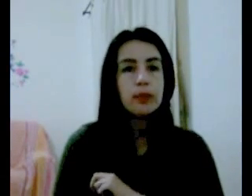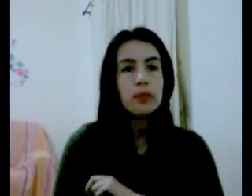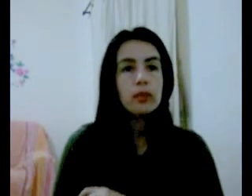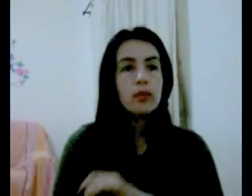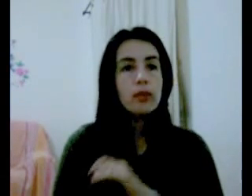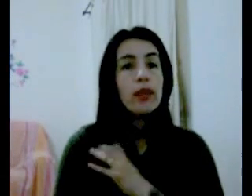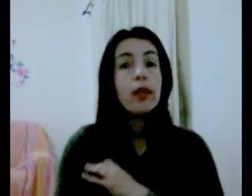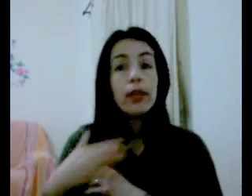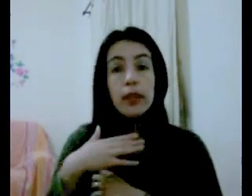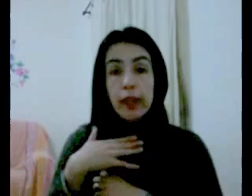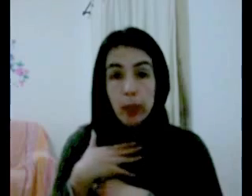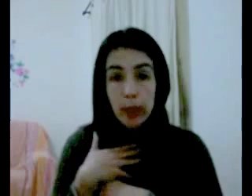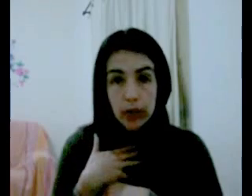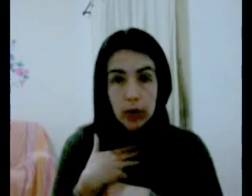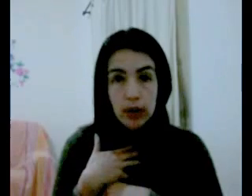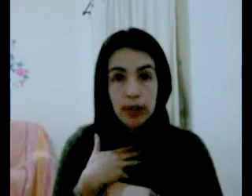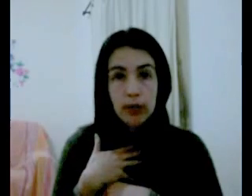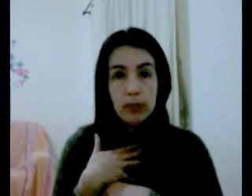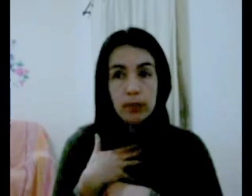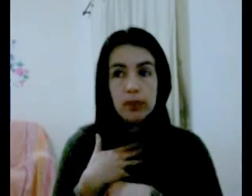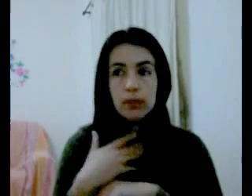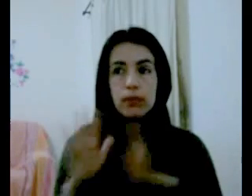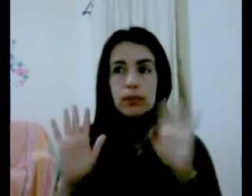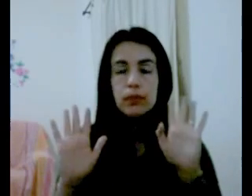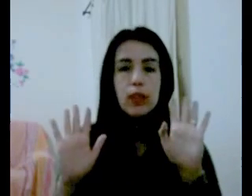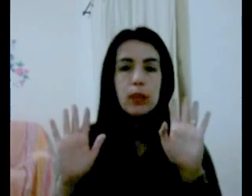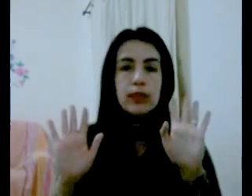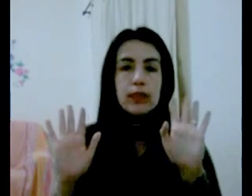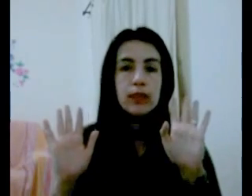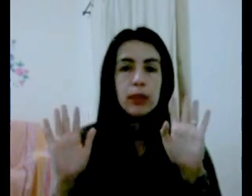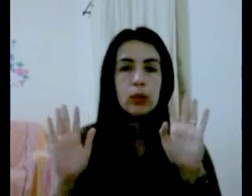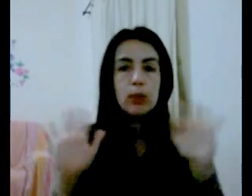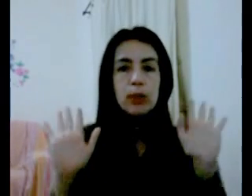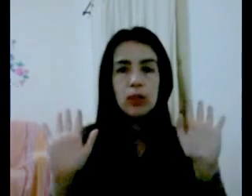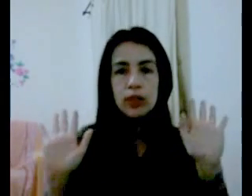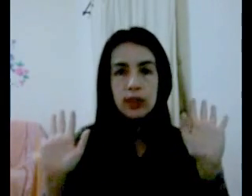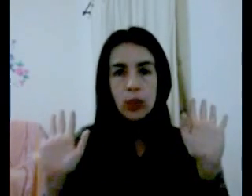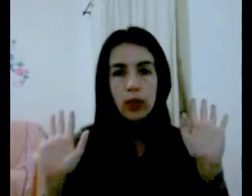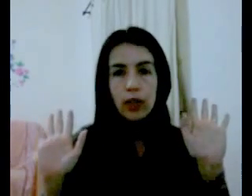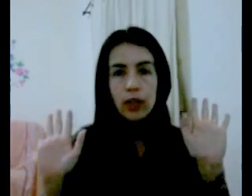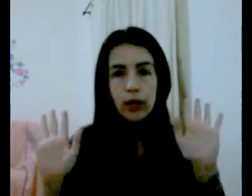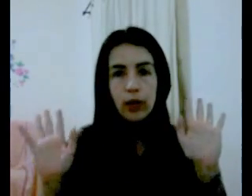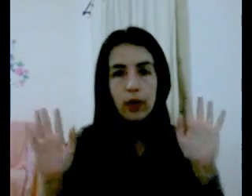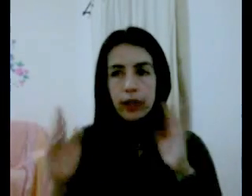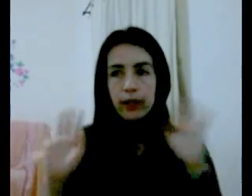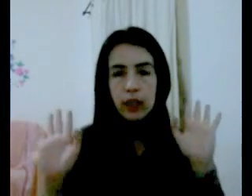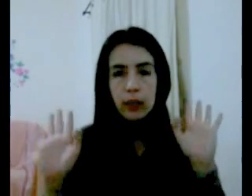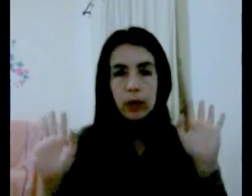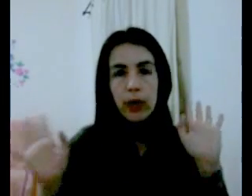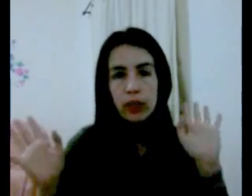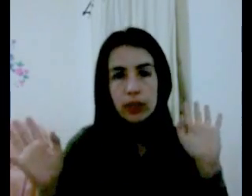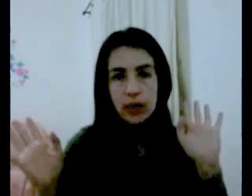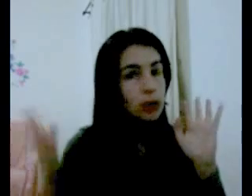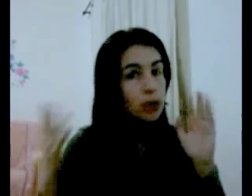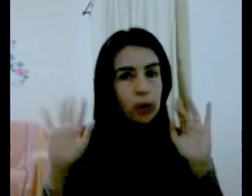né? Eu até fiquei com medo de deve ser minha última menstruação e eu agora entrei na menopausa,